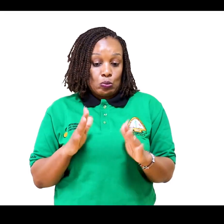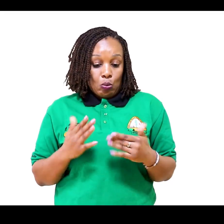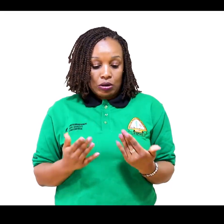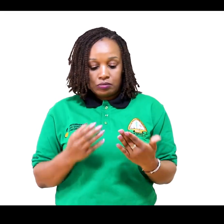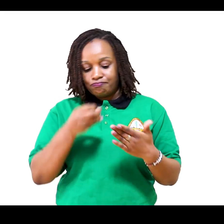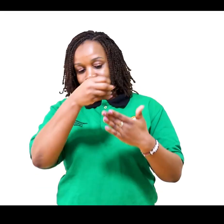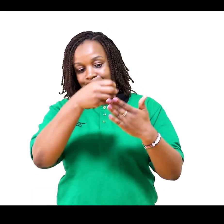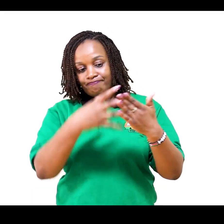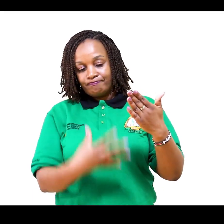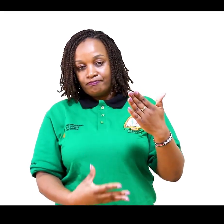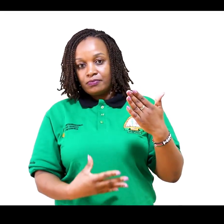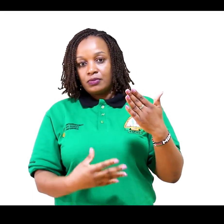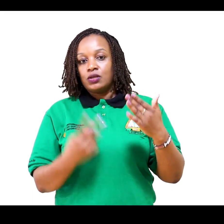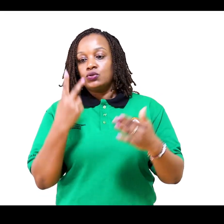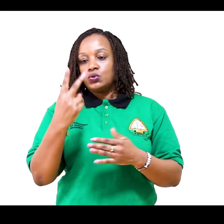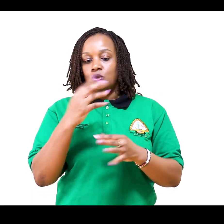chai 2 na chakula cha mchana shilingi